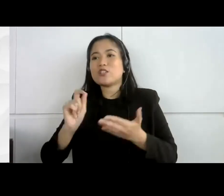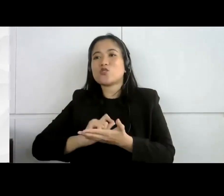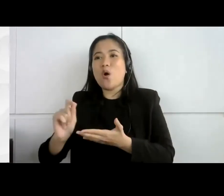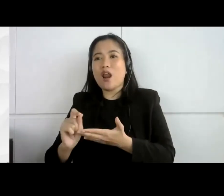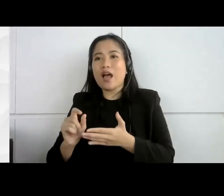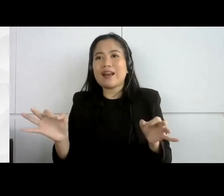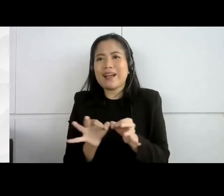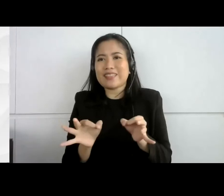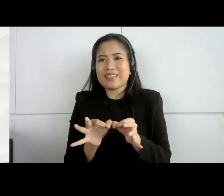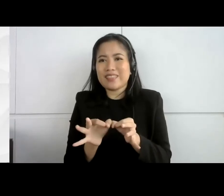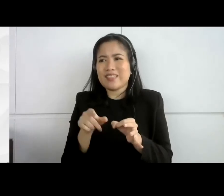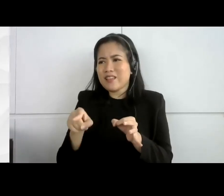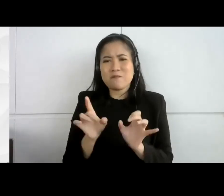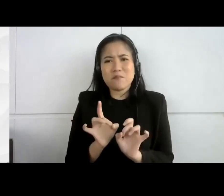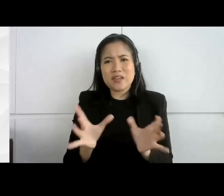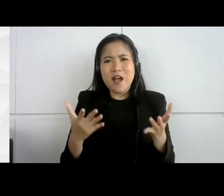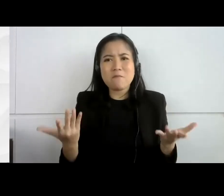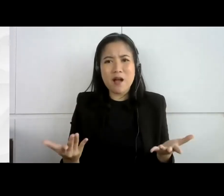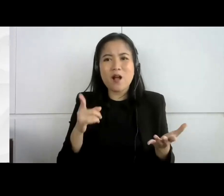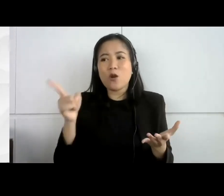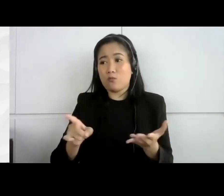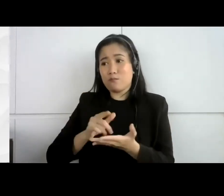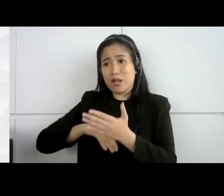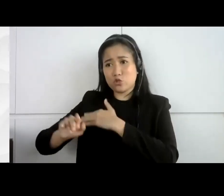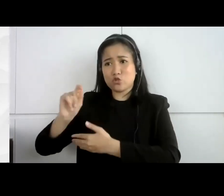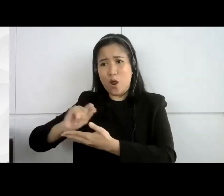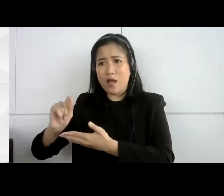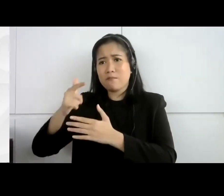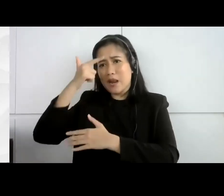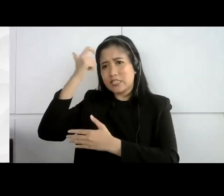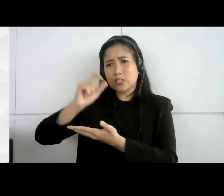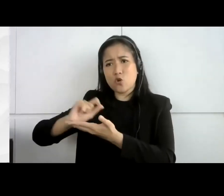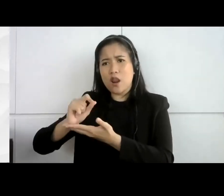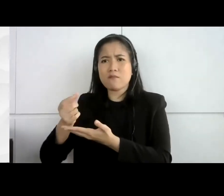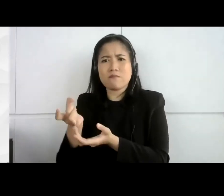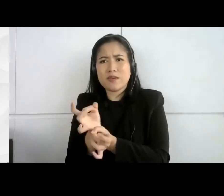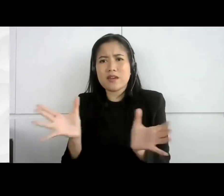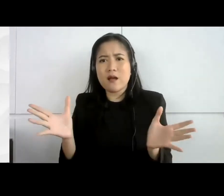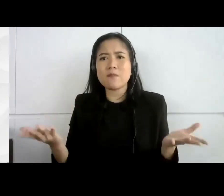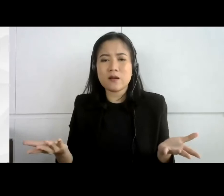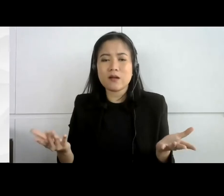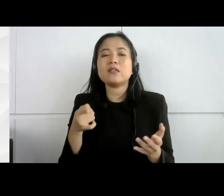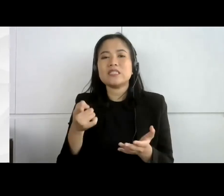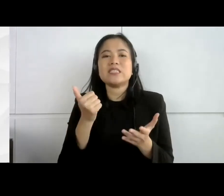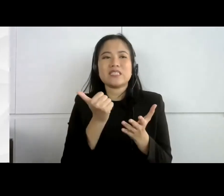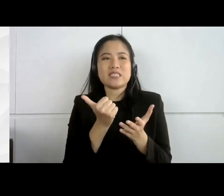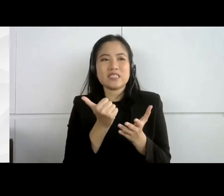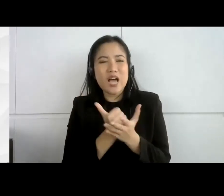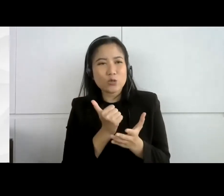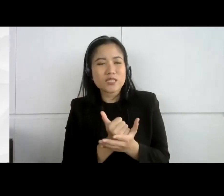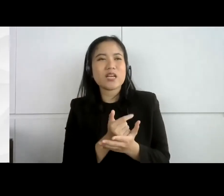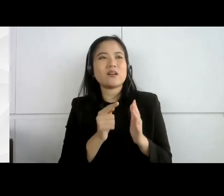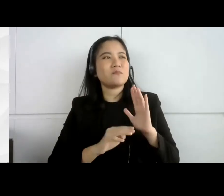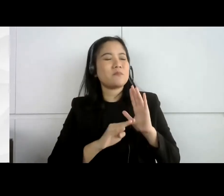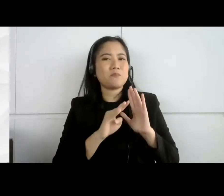apa bedanya jika mereka belajar di sekolah? Jadi sebaiknya kebijakan ini